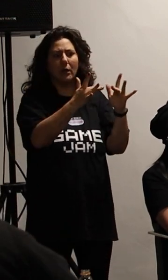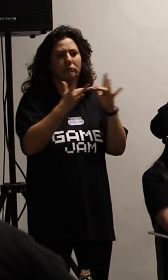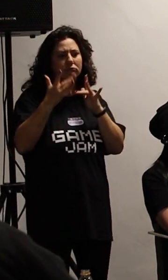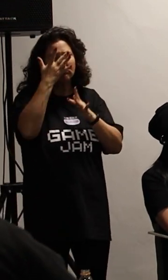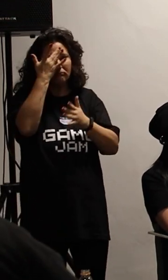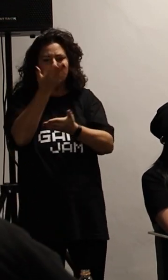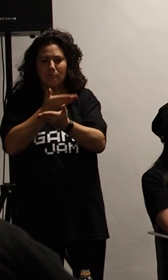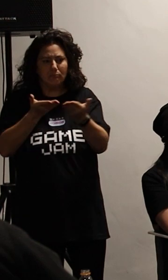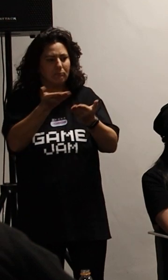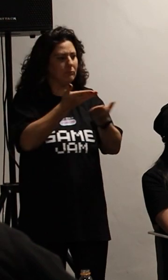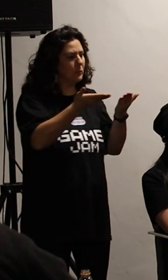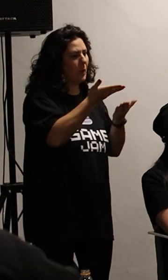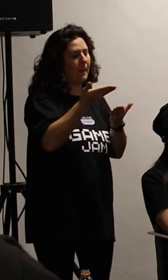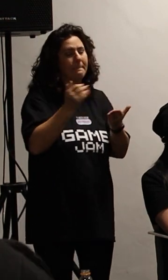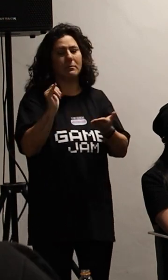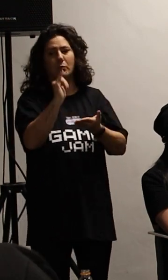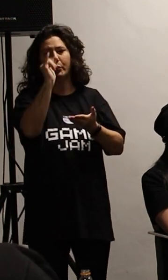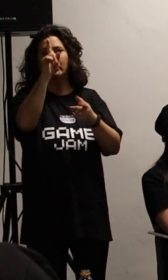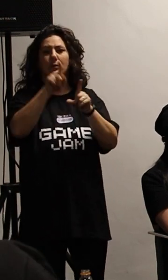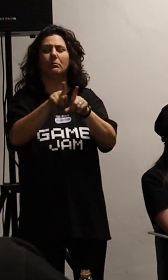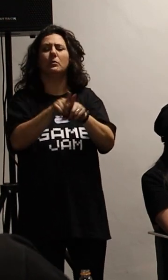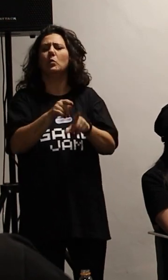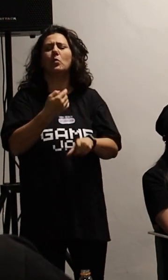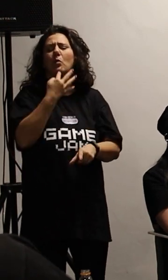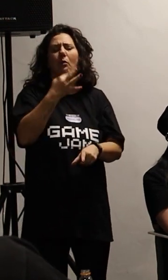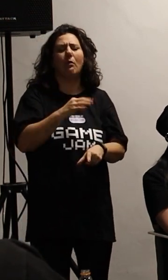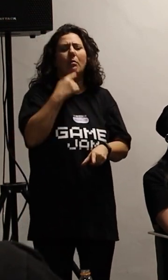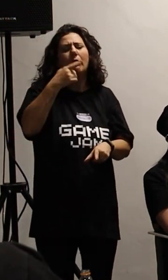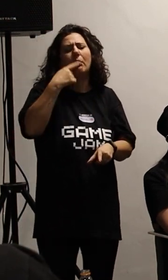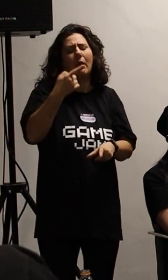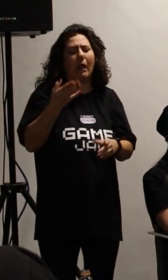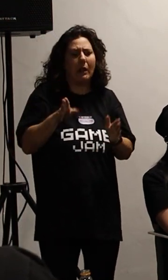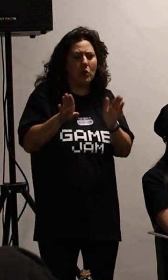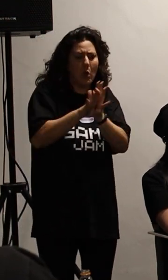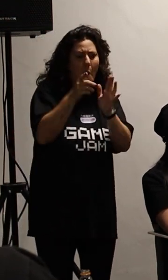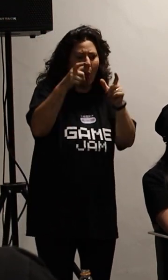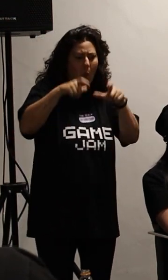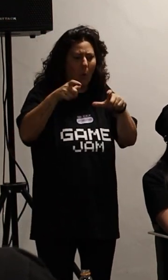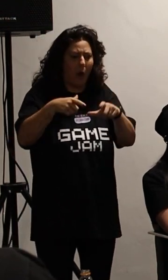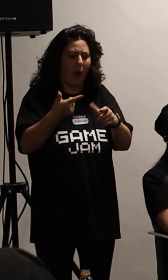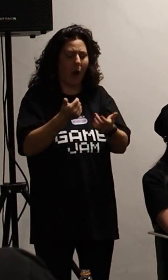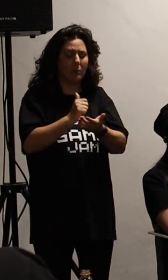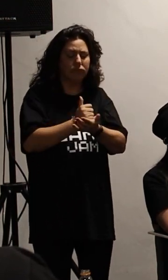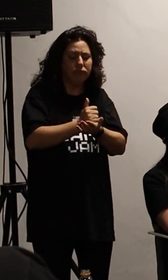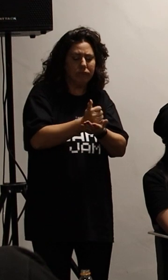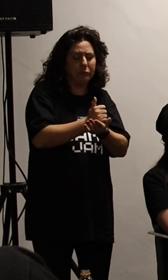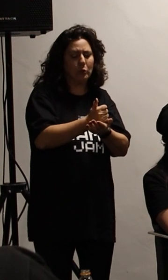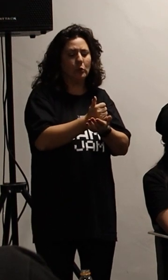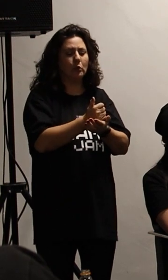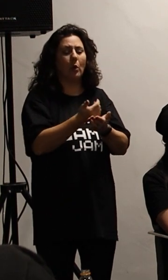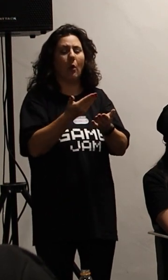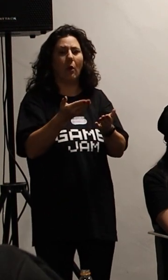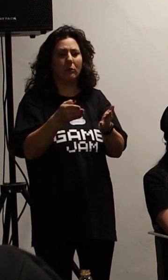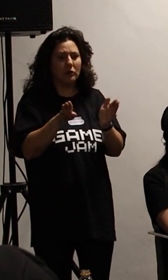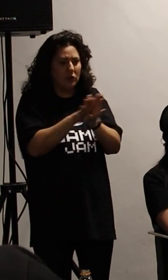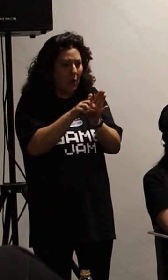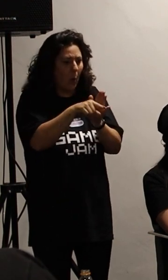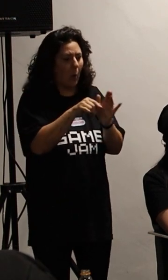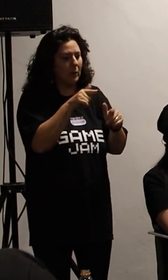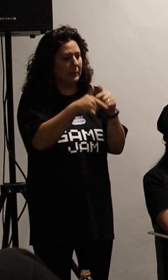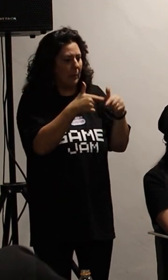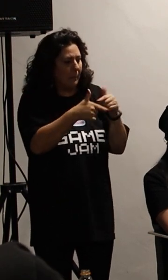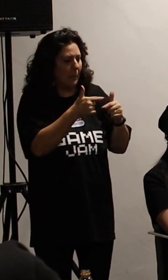é essencial. Eu não conheço ninguém que tenha chegado em algum lugar da indústria de jogos sem um mínimo de networking. Não